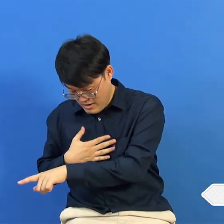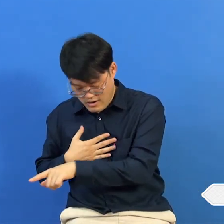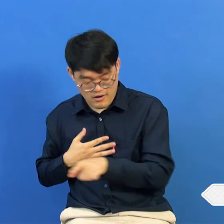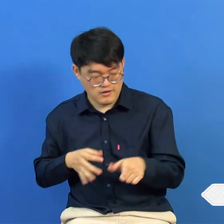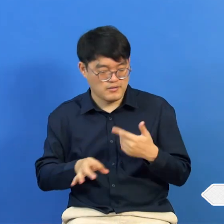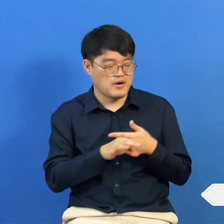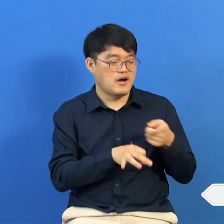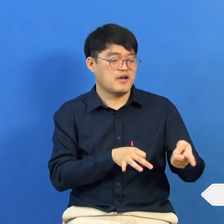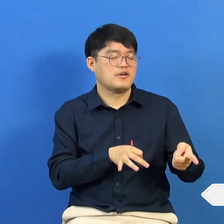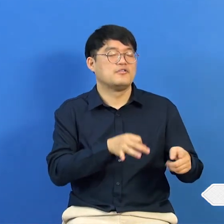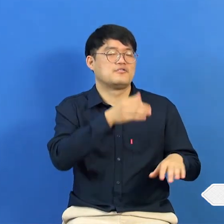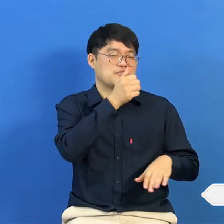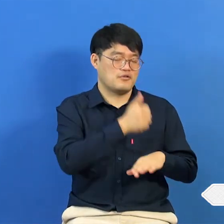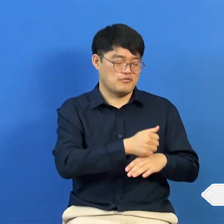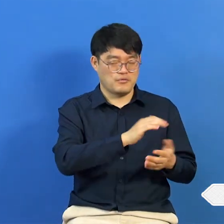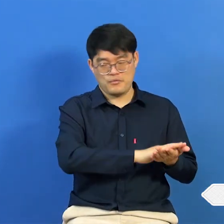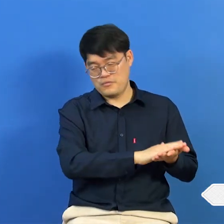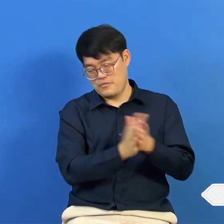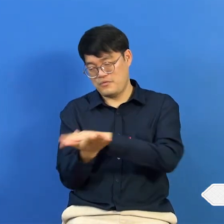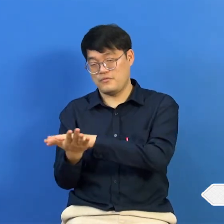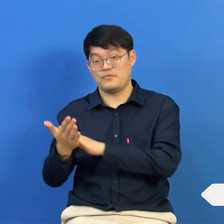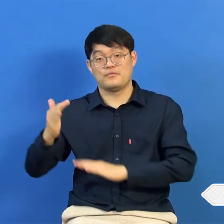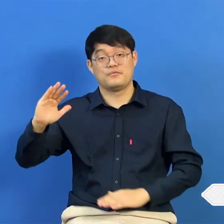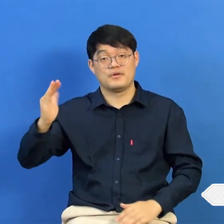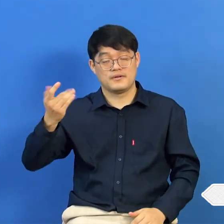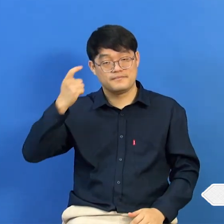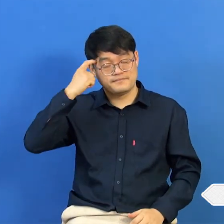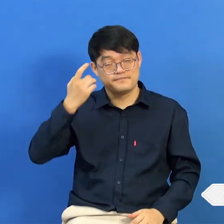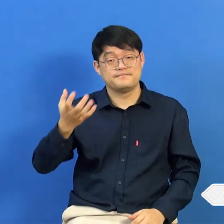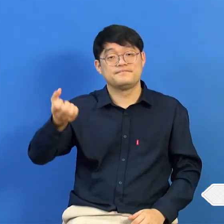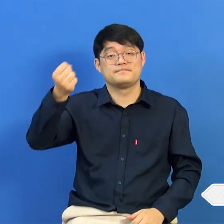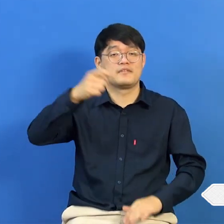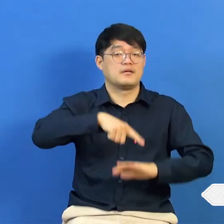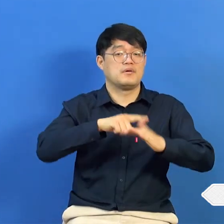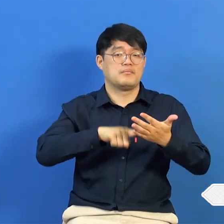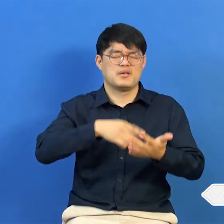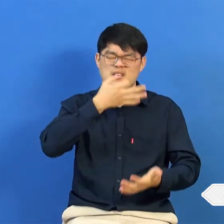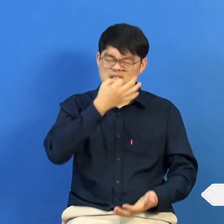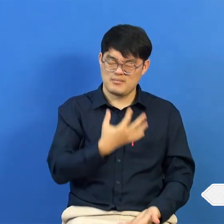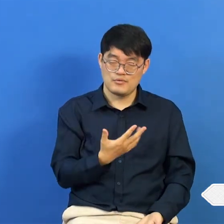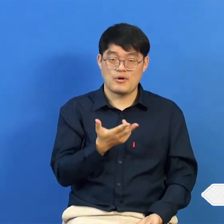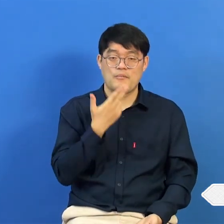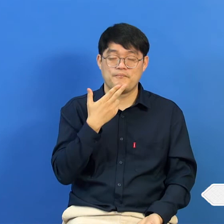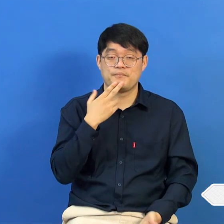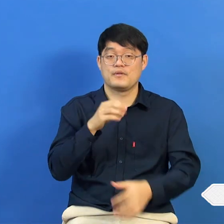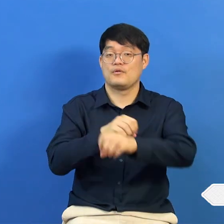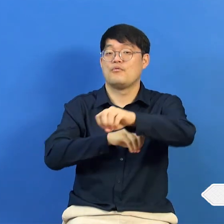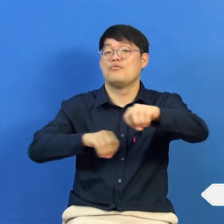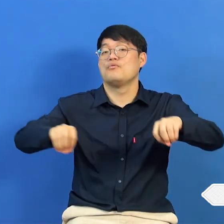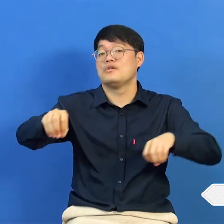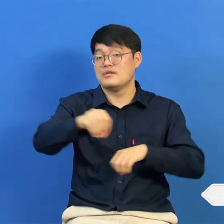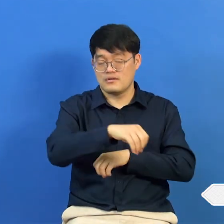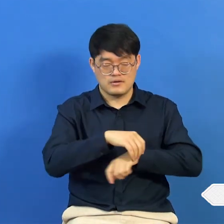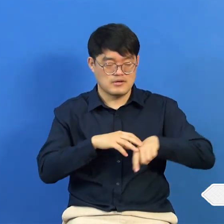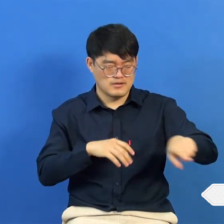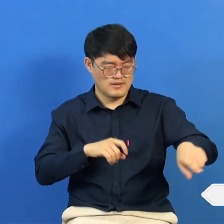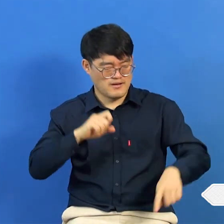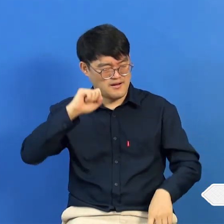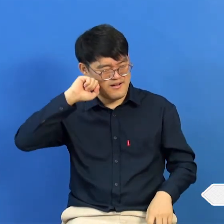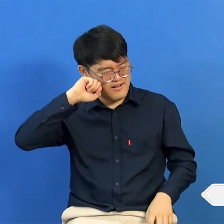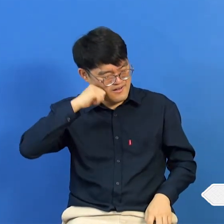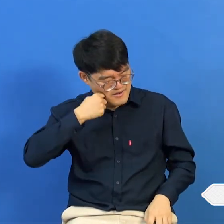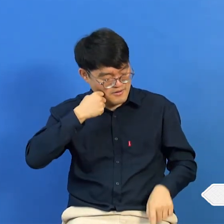결국은 전화위복이 될 거야, 그러면서 마음이 힘들지 않습니다. 오히려 이 어려운 이